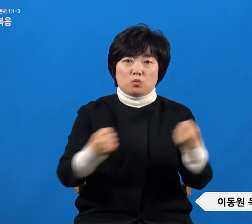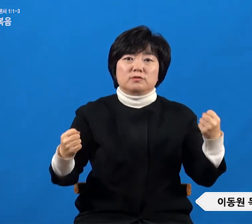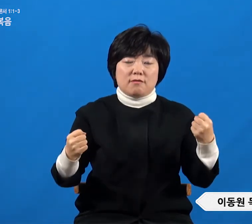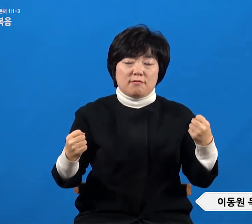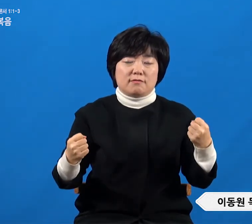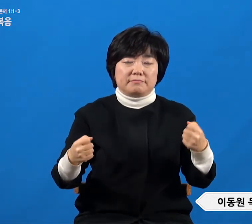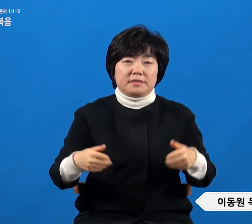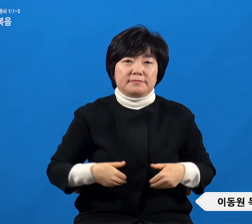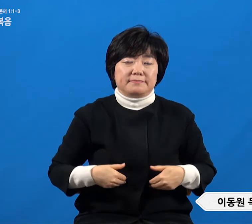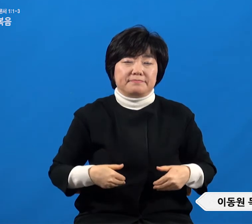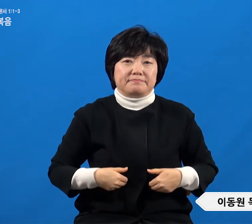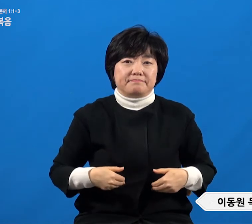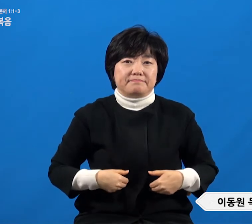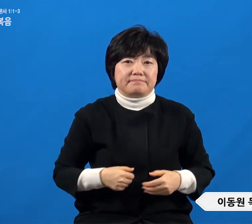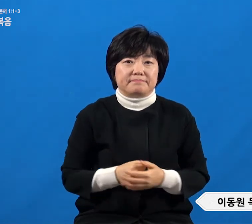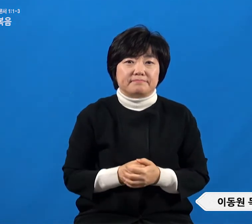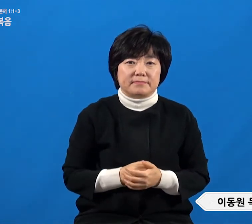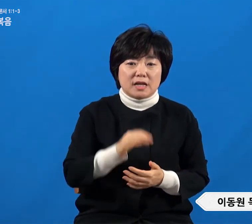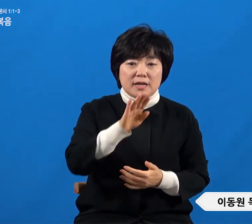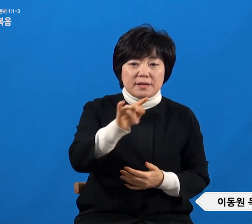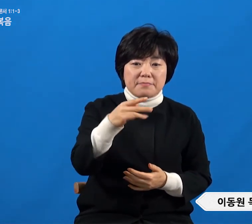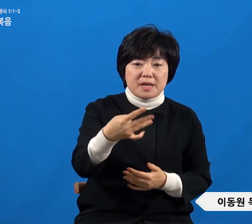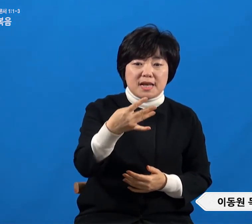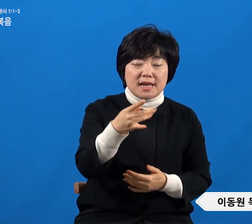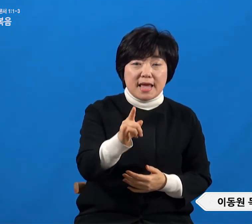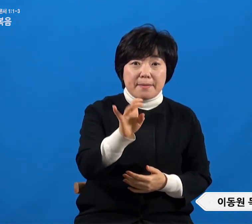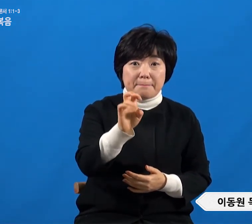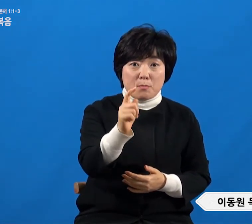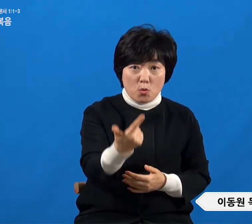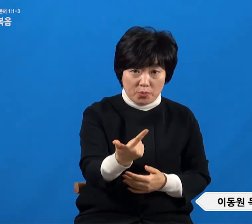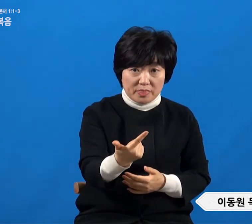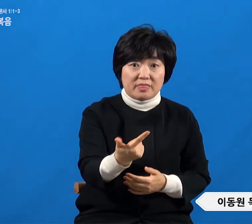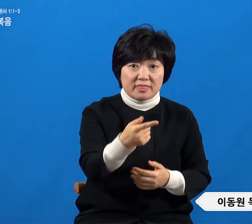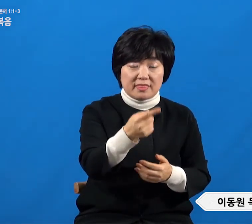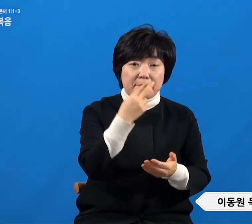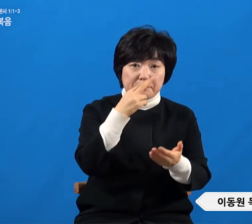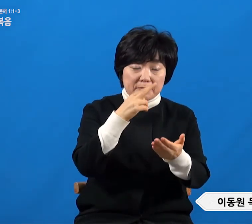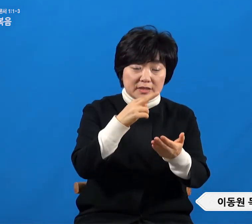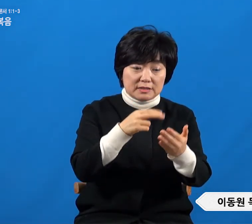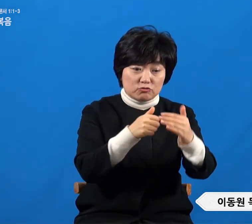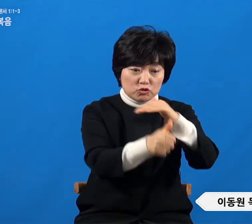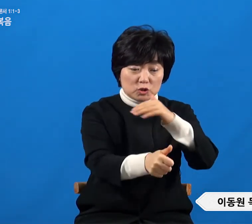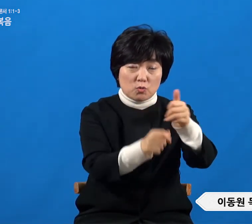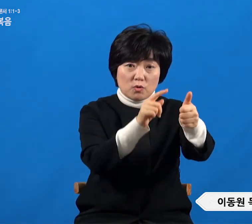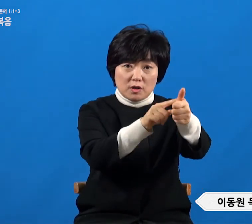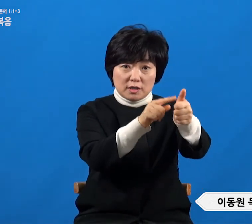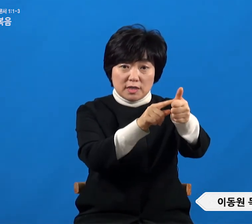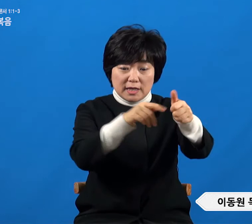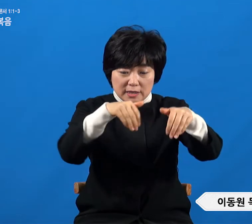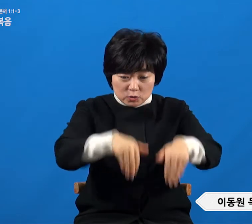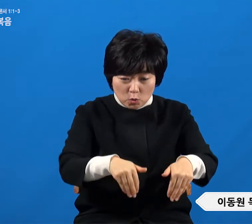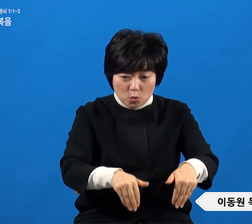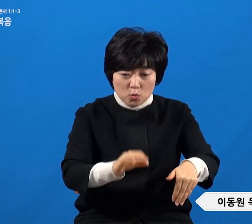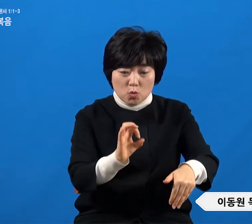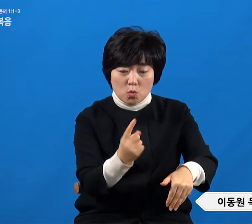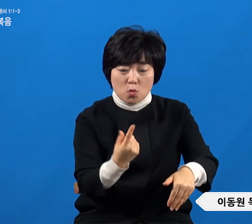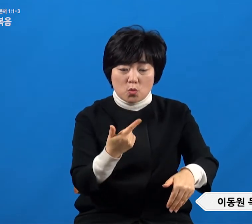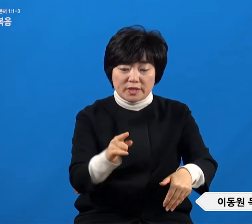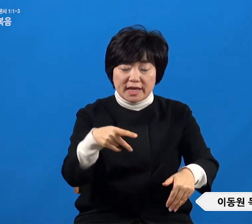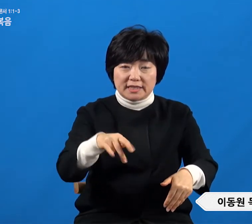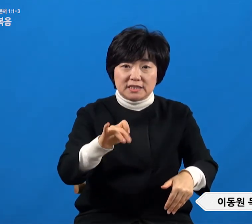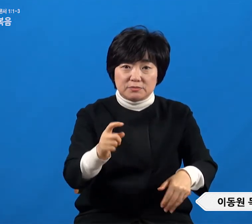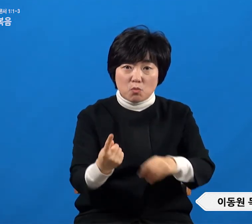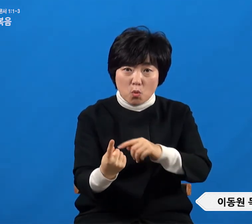교훈인 것입니다. 여기 빌레몬서의 주인공의 하나인 빌레몬의 노예였던 오네시모는 바로 그